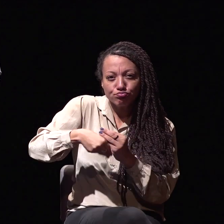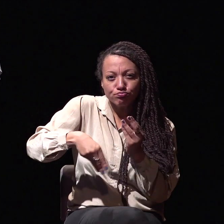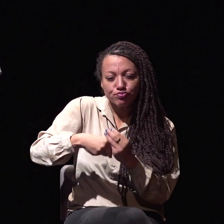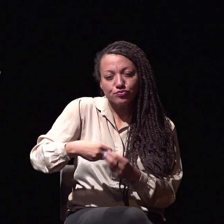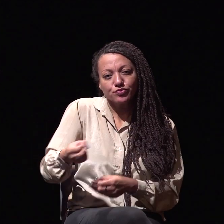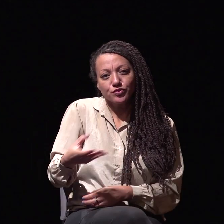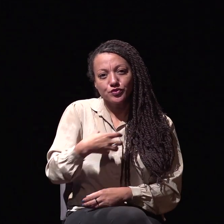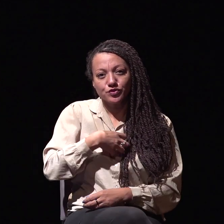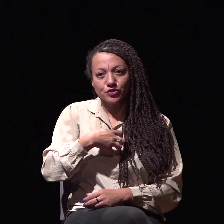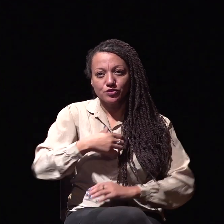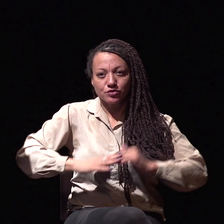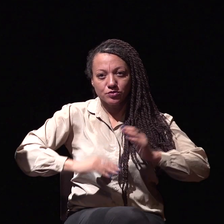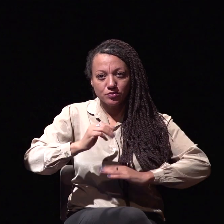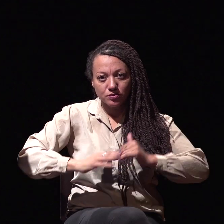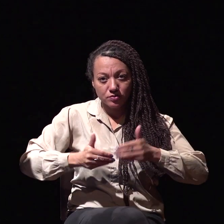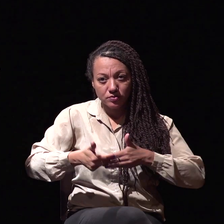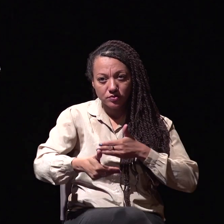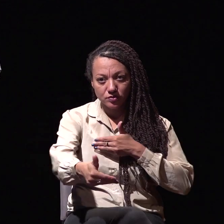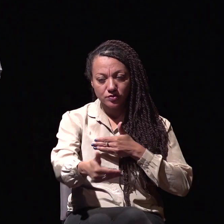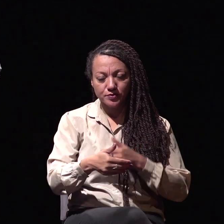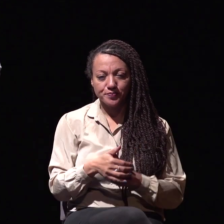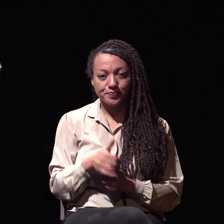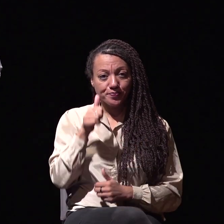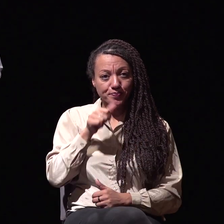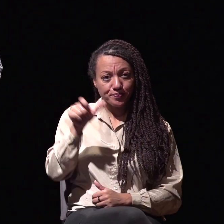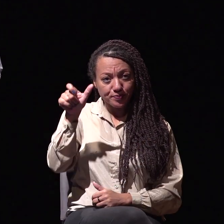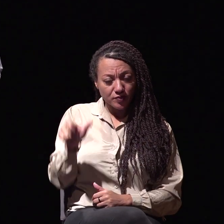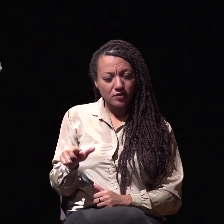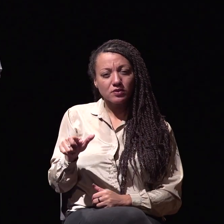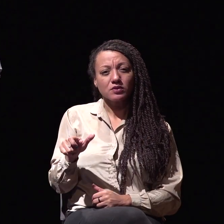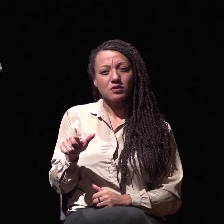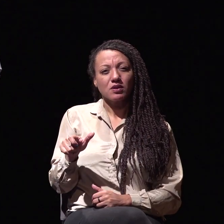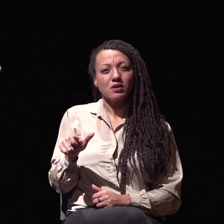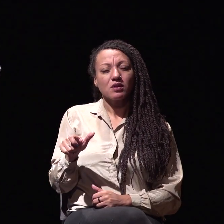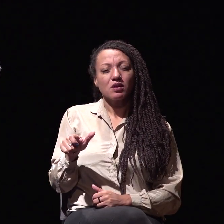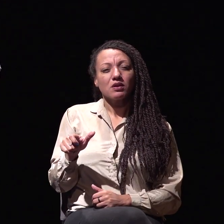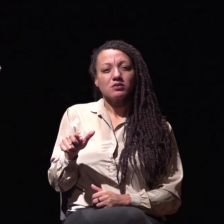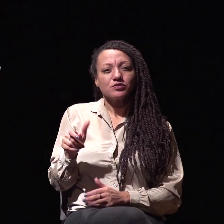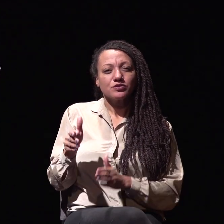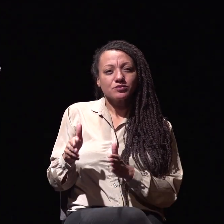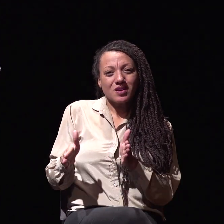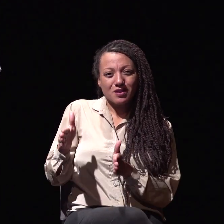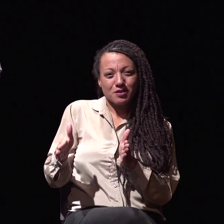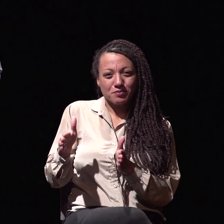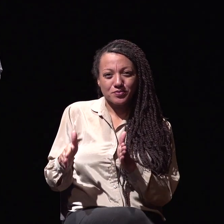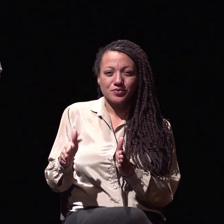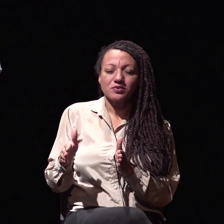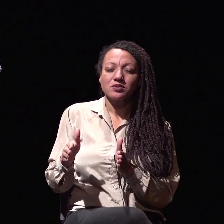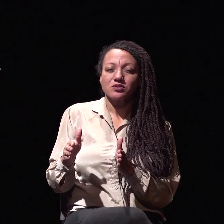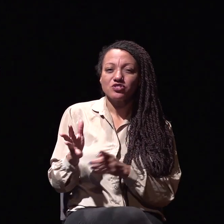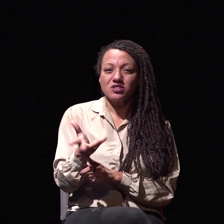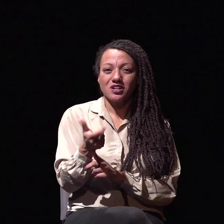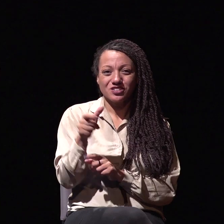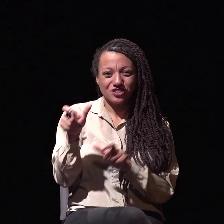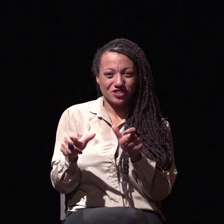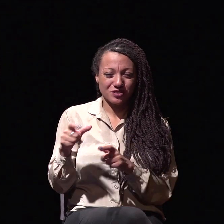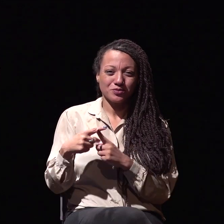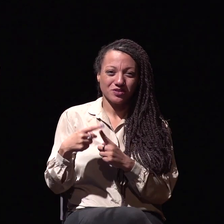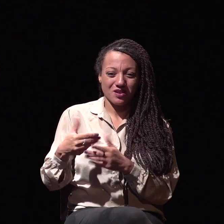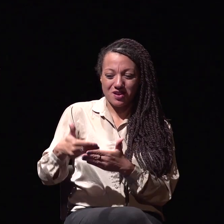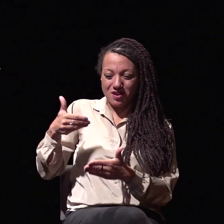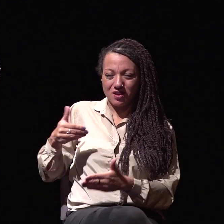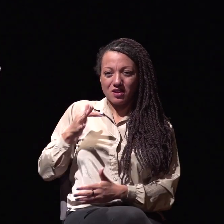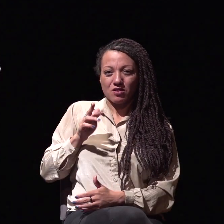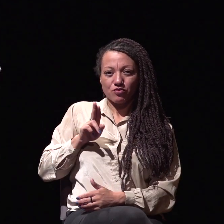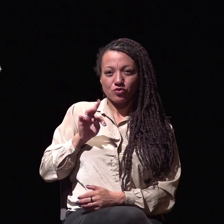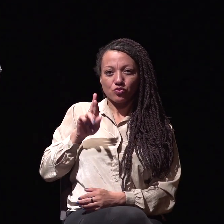formas, novos modos produtivos. Lina pertenceu a uma segunda geração de artistas depois do futurismo. Ela vai absorver este